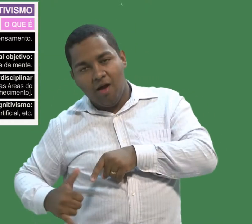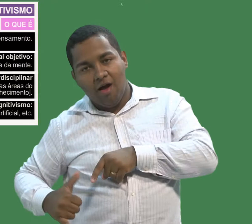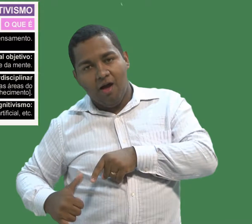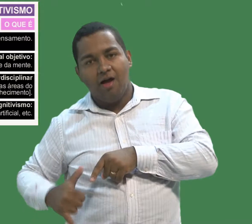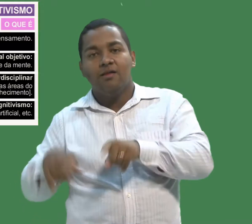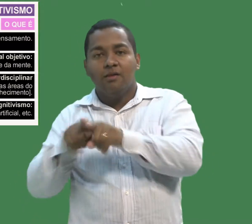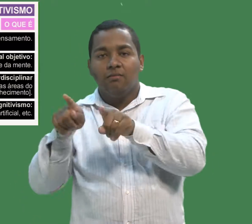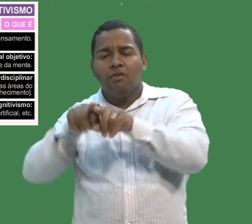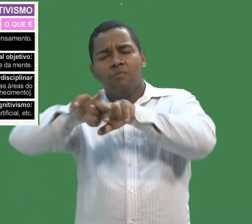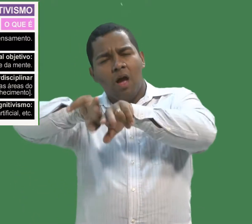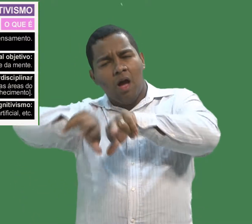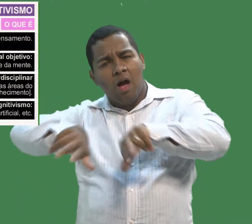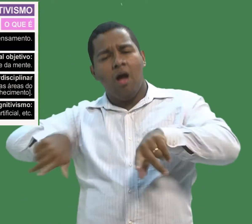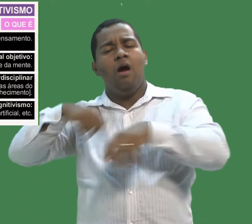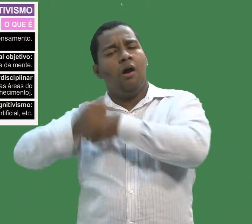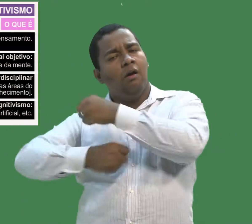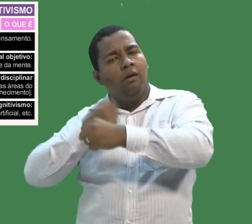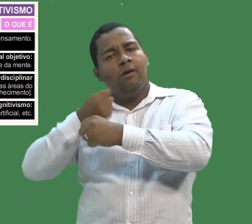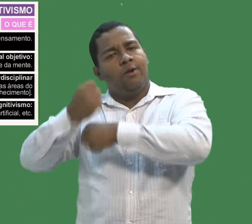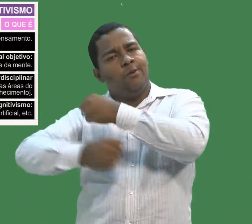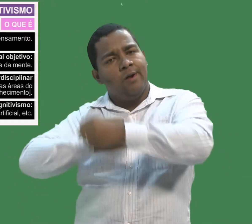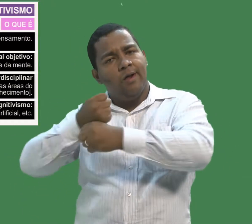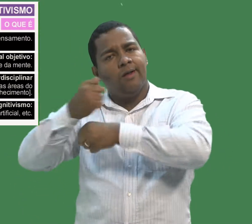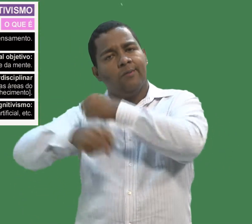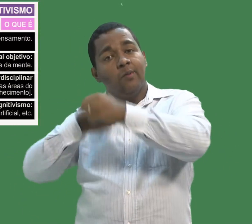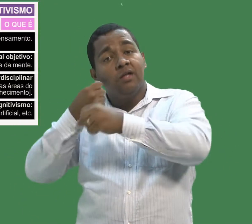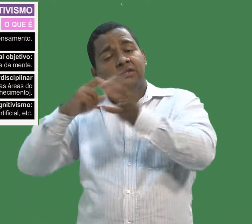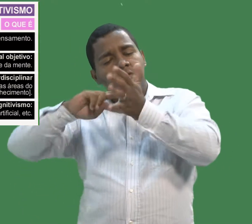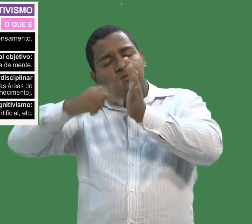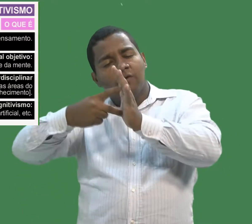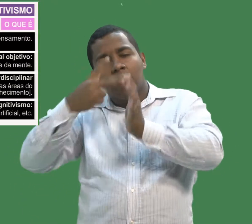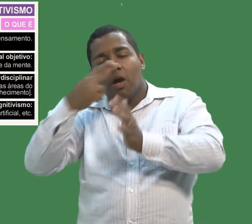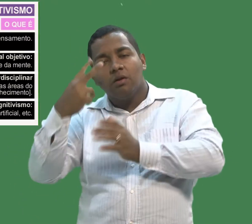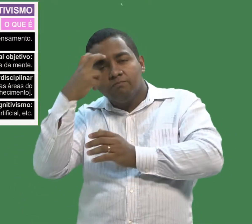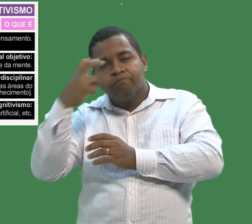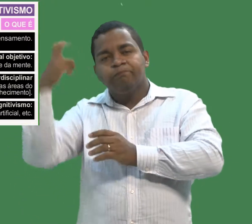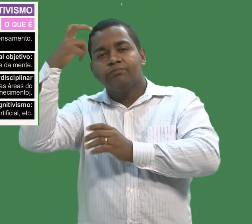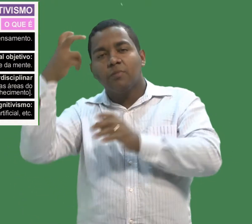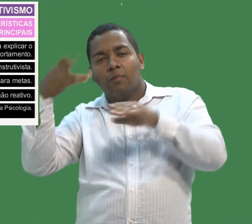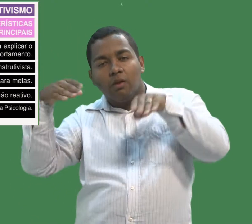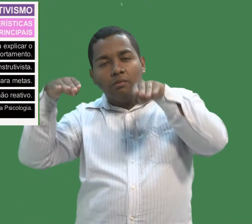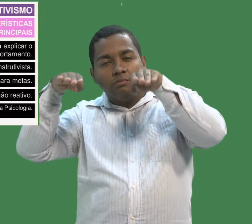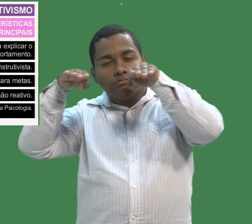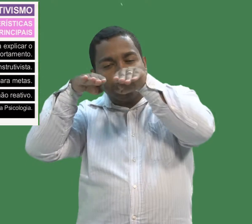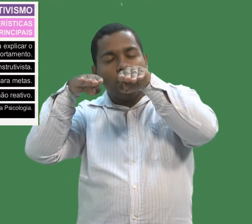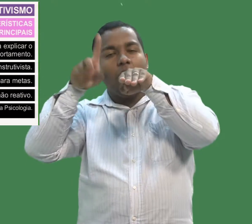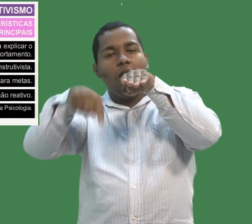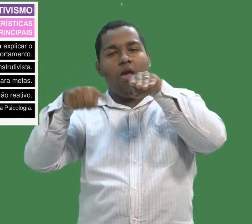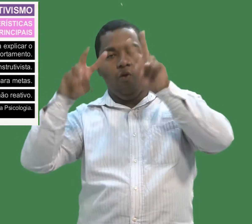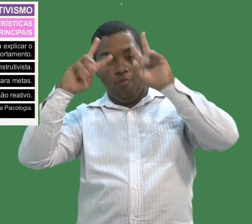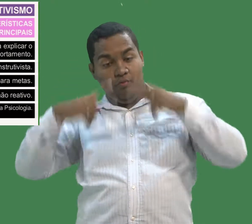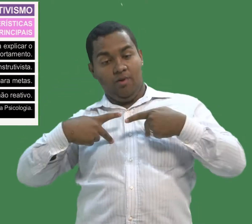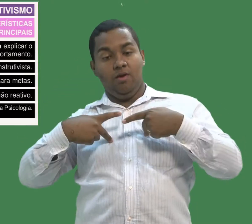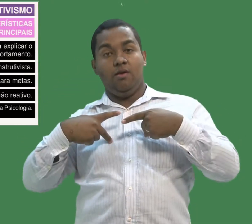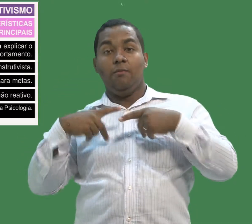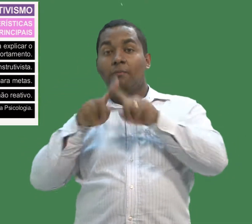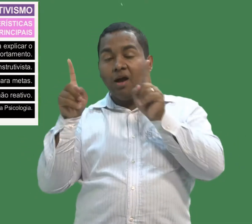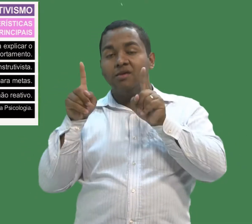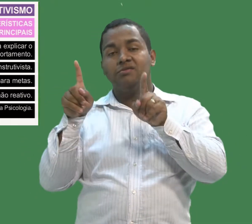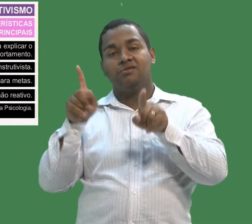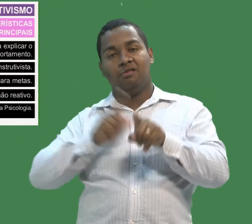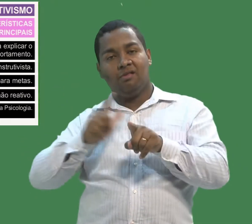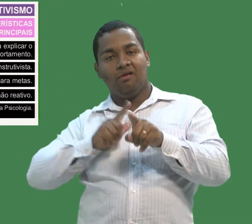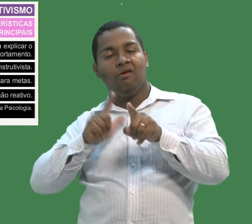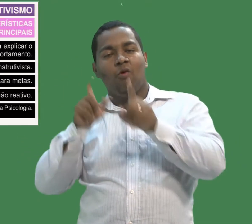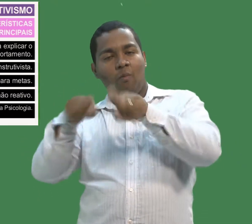inteligência similar à humana, exibida por mecanismos ou softwares, dentre outros. Principais características do